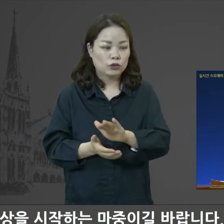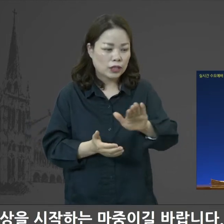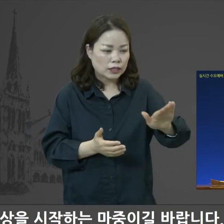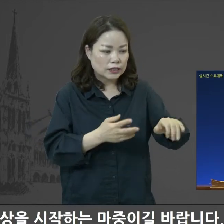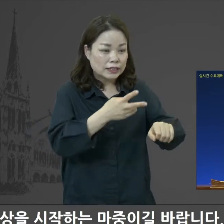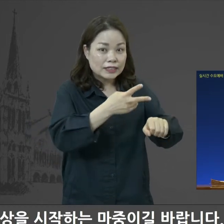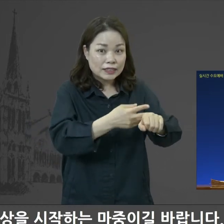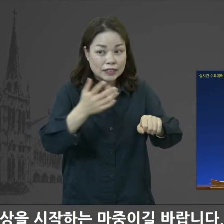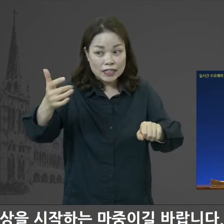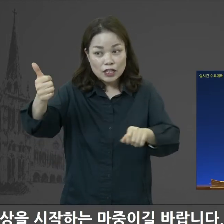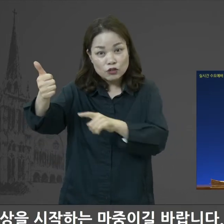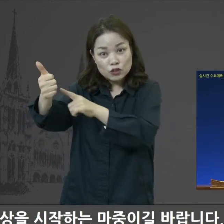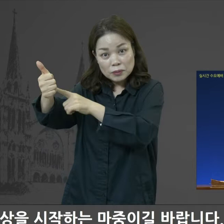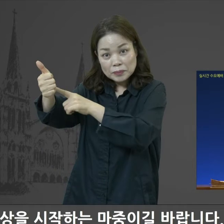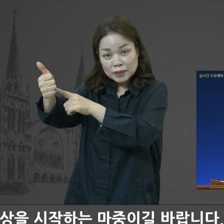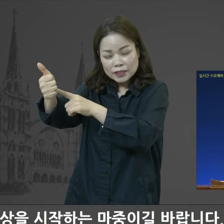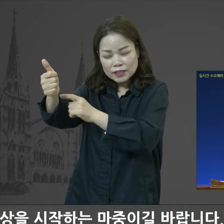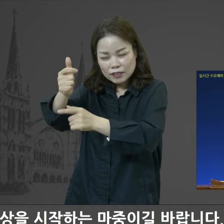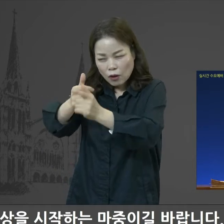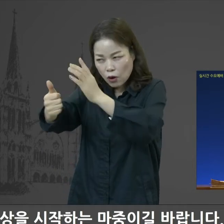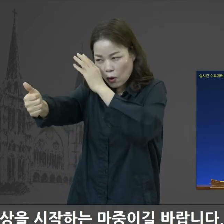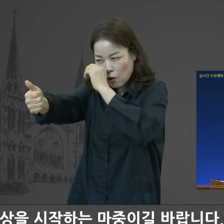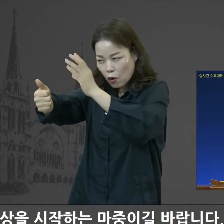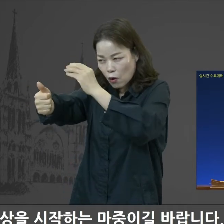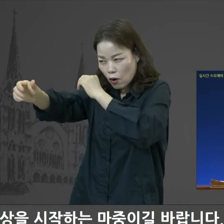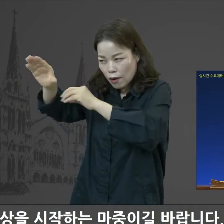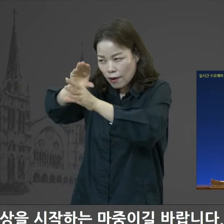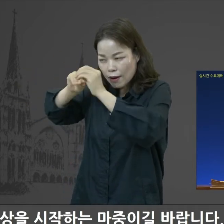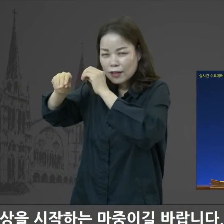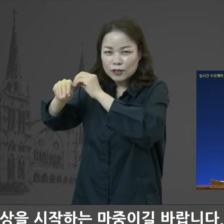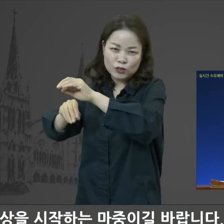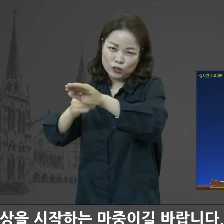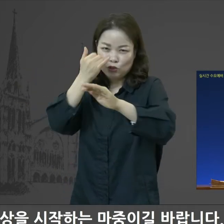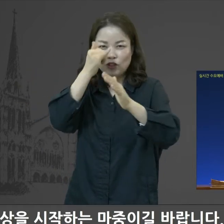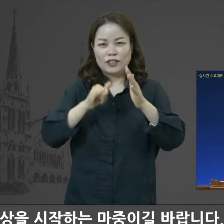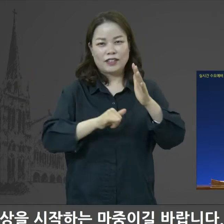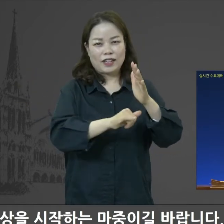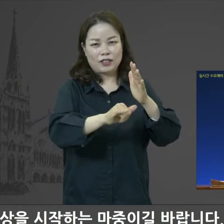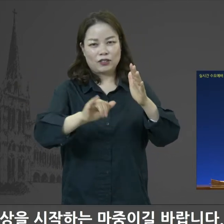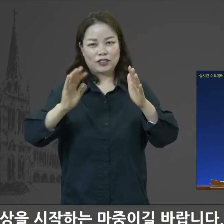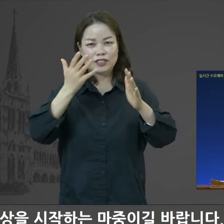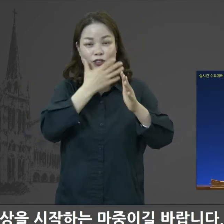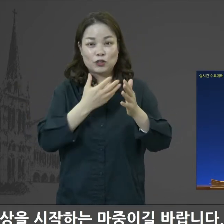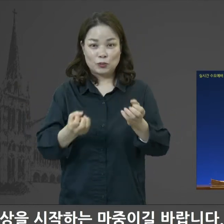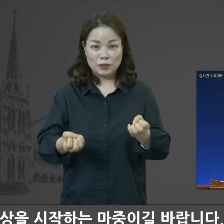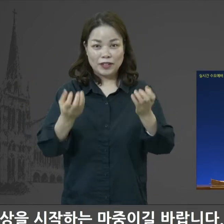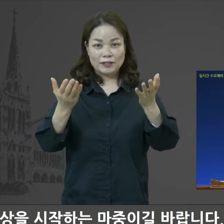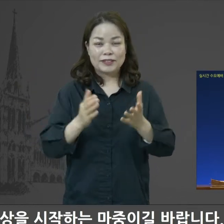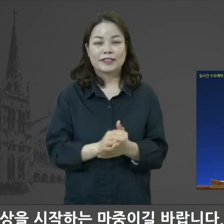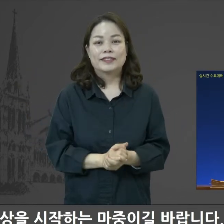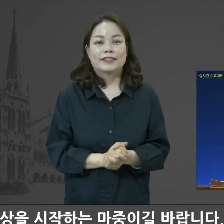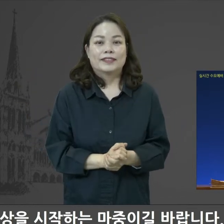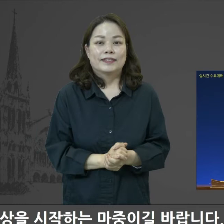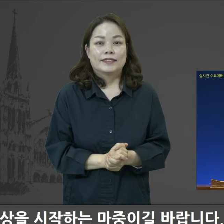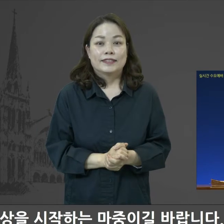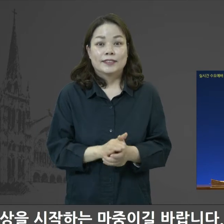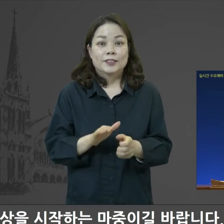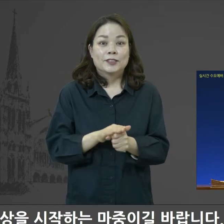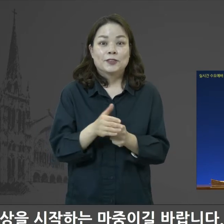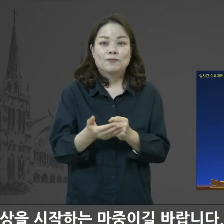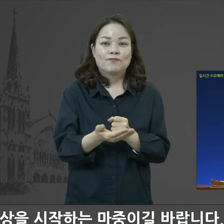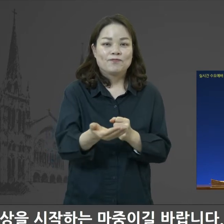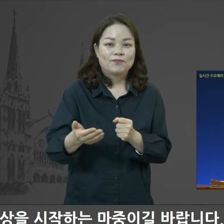스승이 되시는 예수님을 더 많이 닮아가는 우리 중현의 모든 가족들 되시기를 축복합니다. 사랑하는